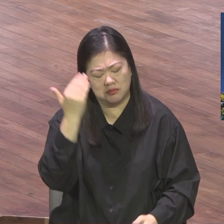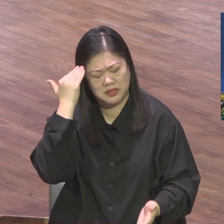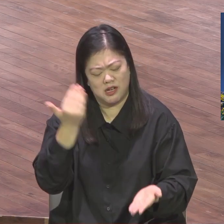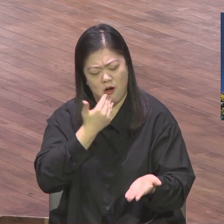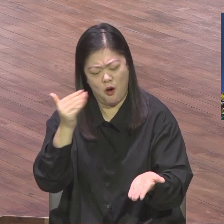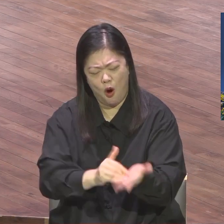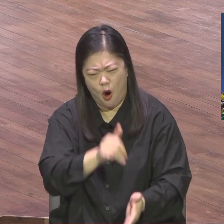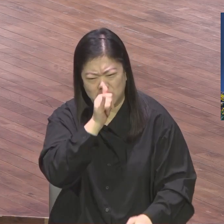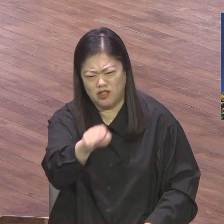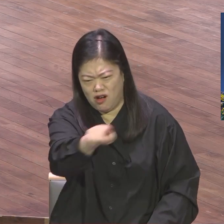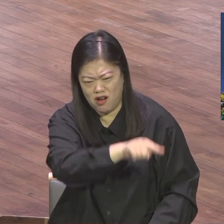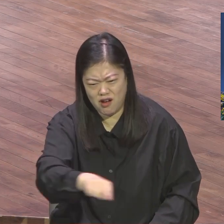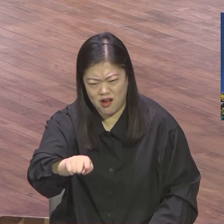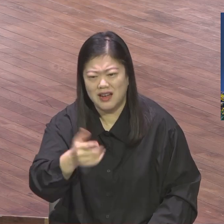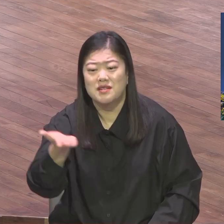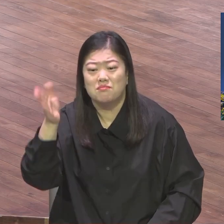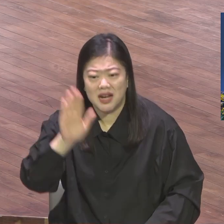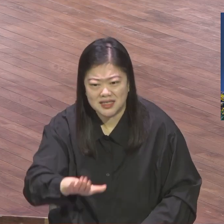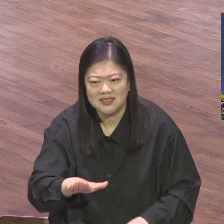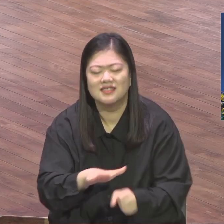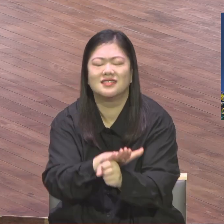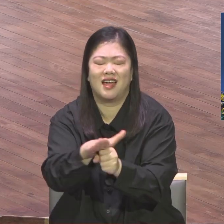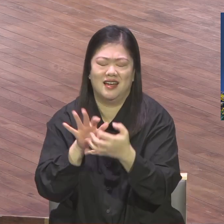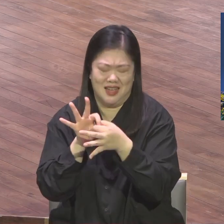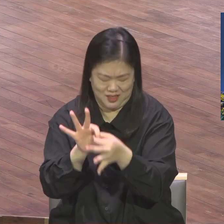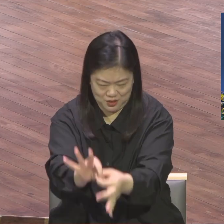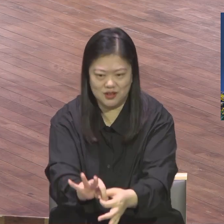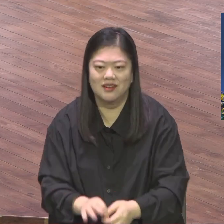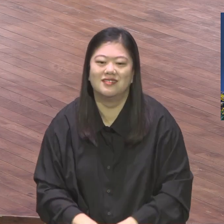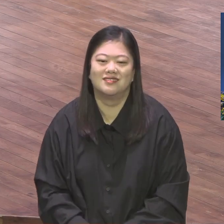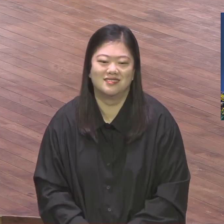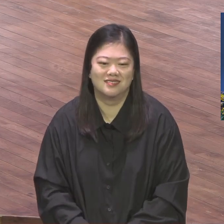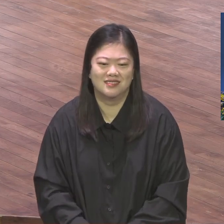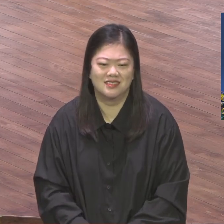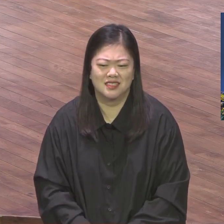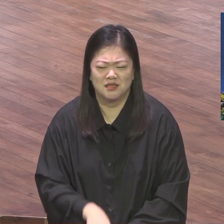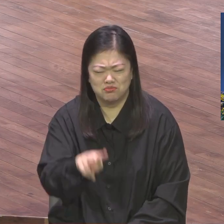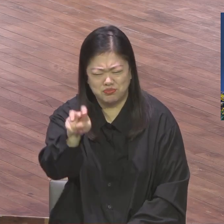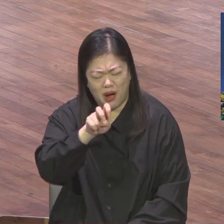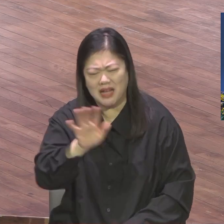전에 뭐 들어가도 뭐 사랑하지만은